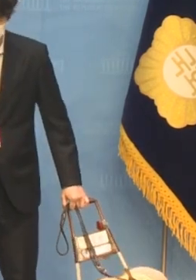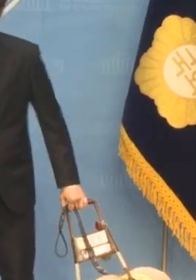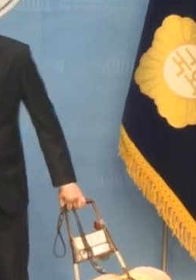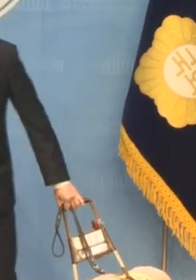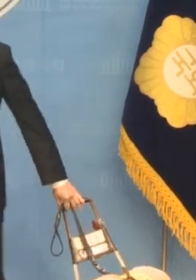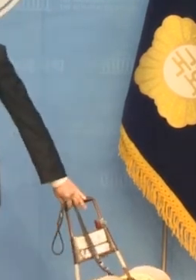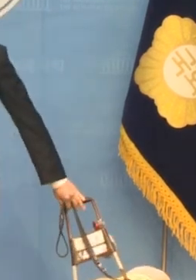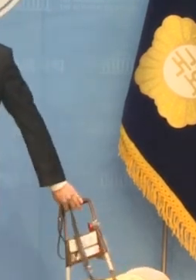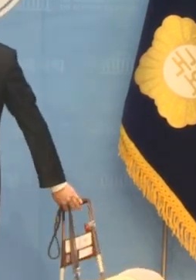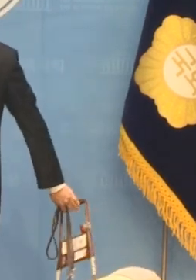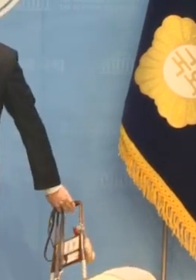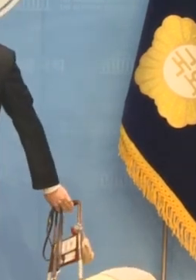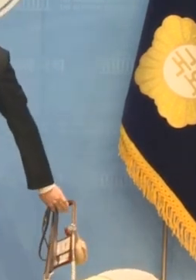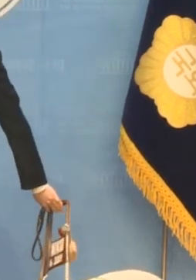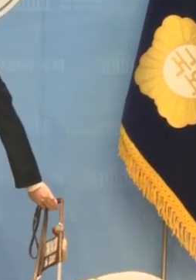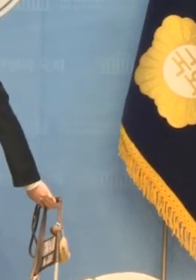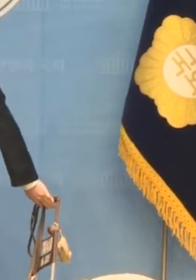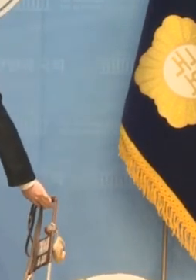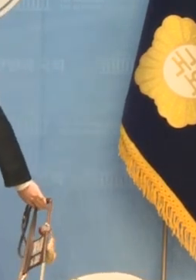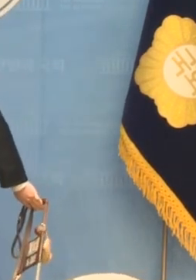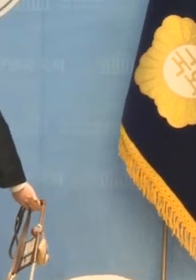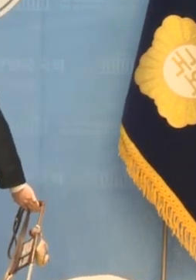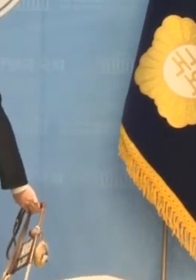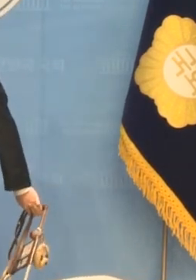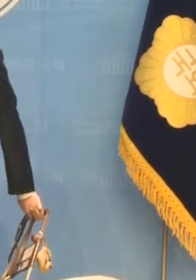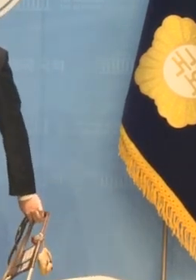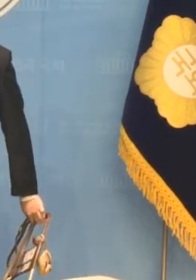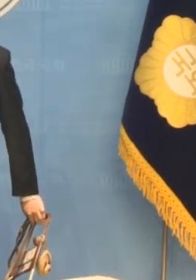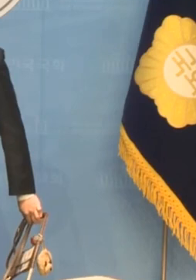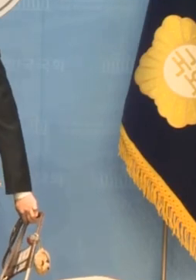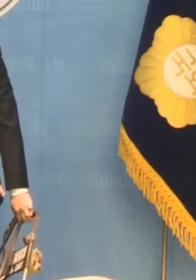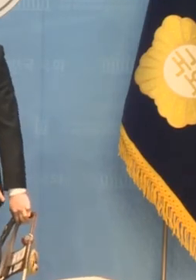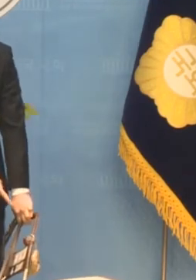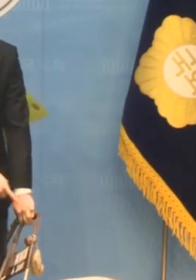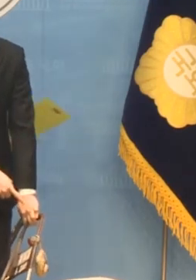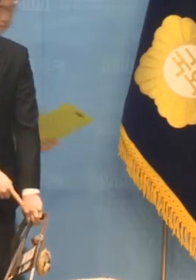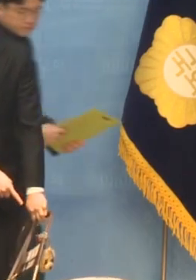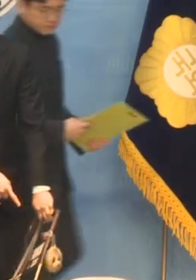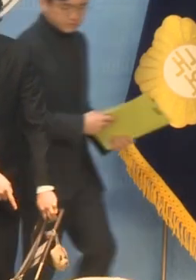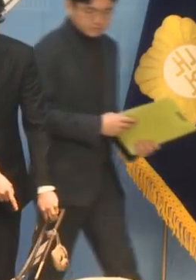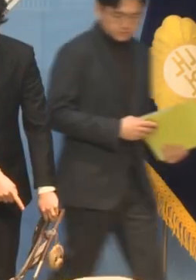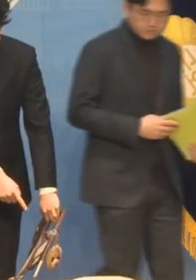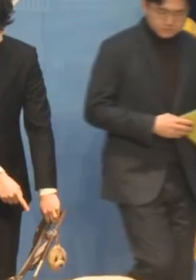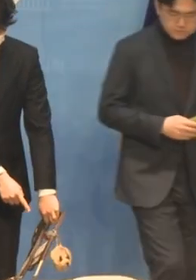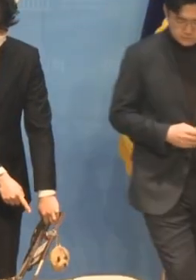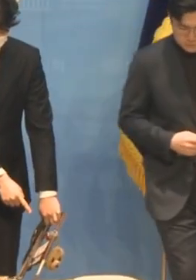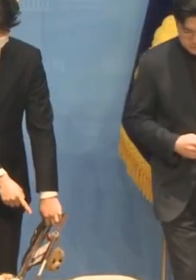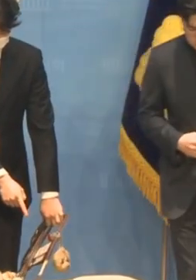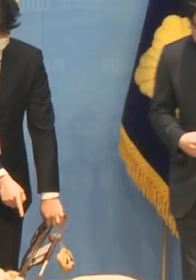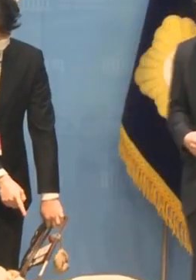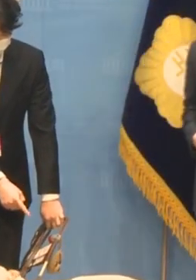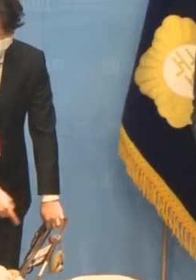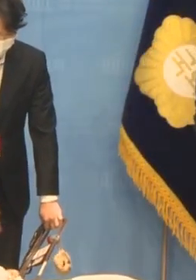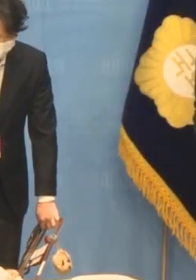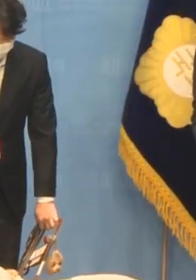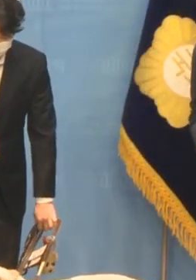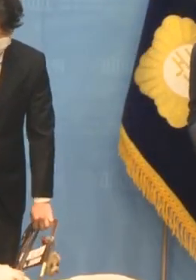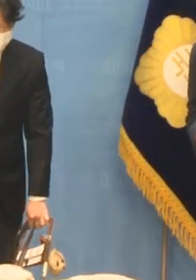그 메인은? 여기 있을게요. 여기요? 아, 네네, 들었어요. 그렇죠. 여기 서 있는 게 좋겠다. 메인 여기는? 안 돼, 이쪽에.